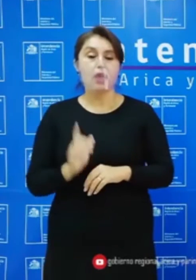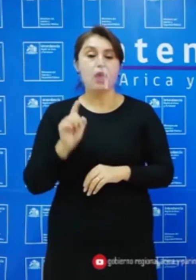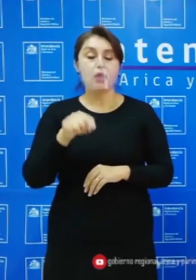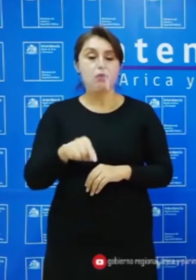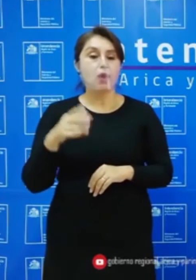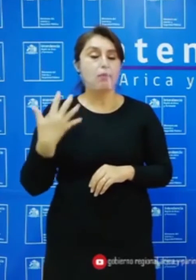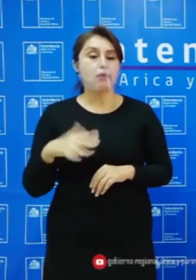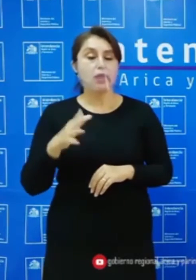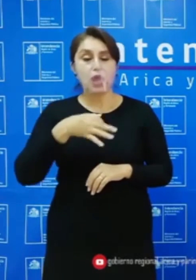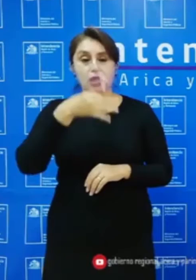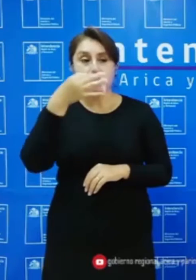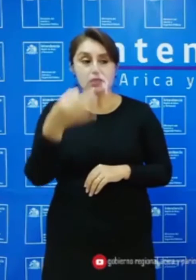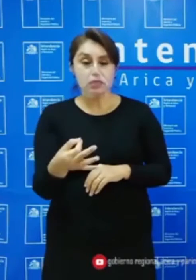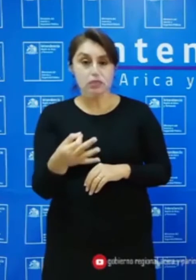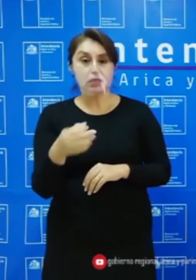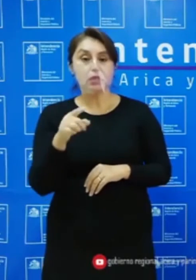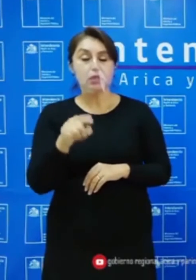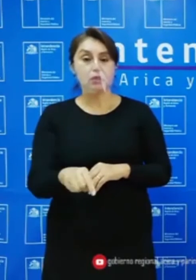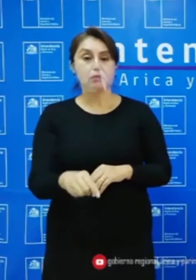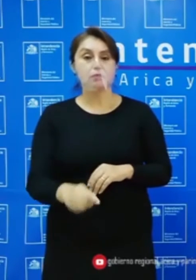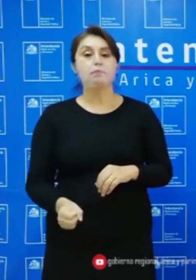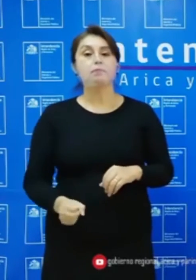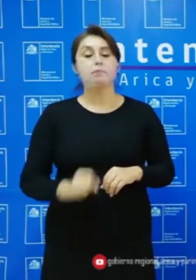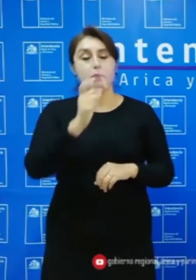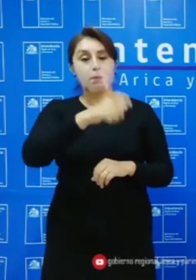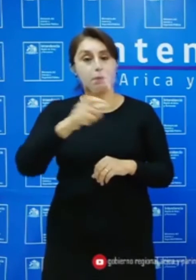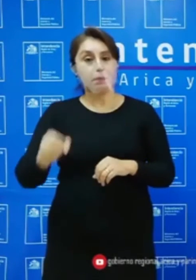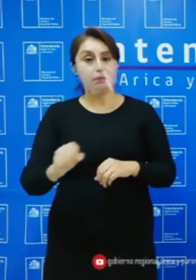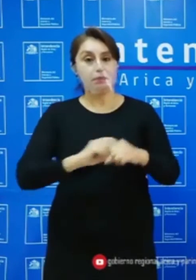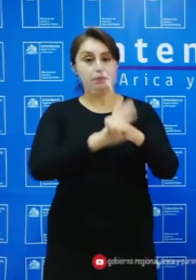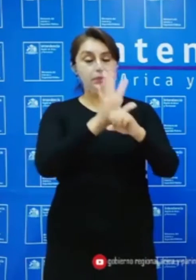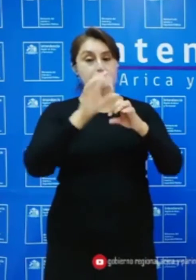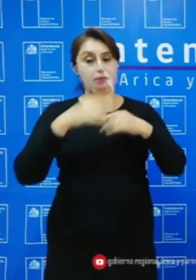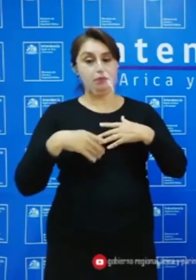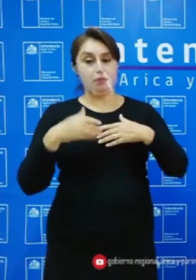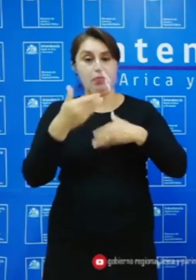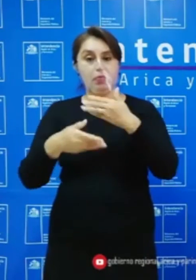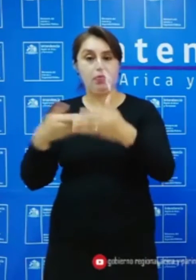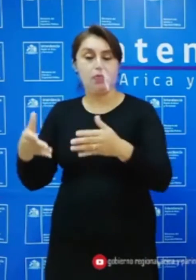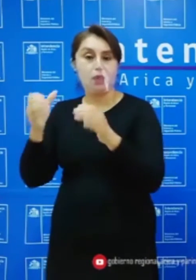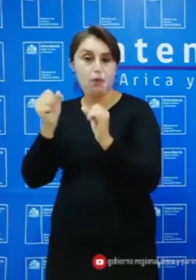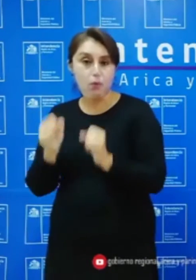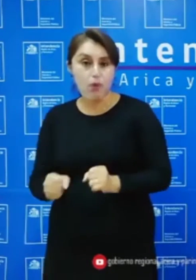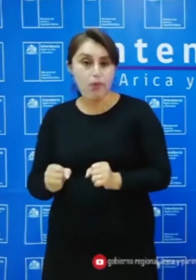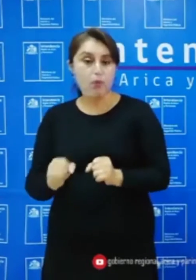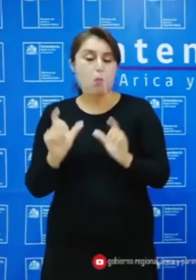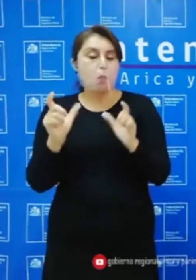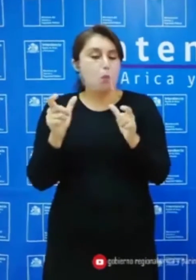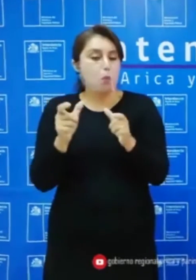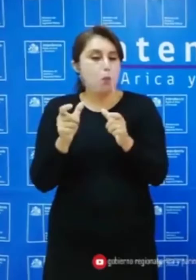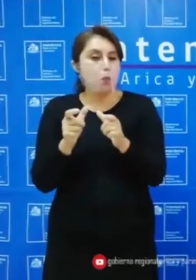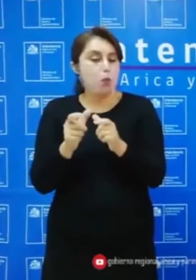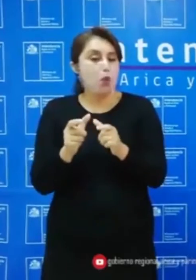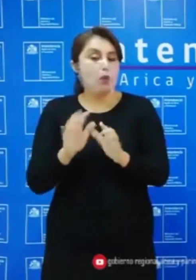los casos activos en la región han disminuido, pero sigue siendo una cifra alta. Hoy día tenemos